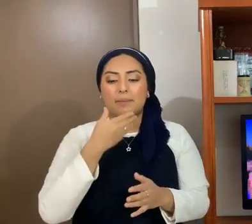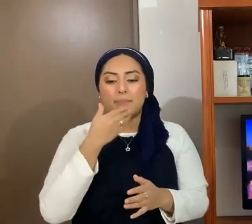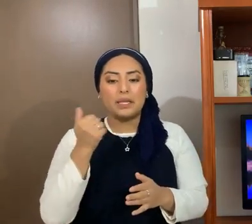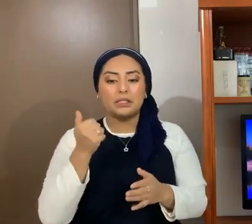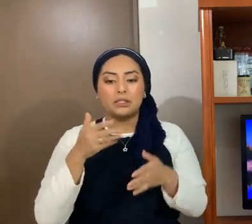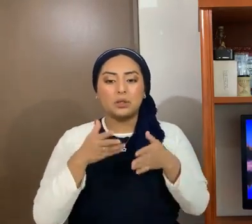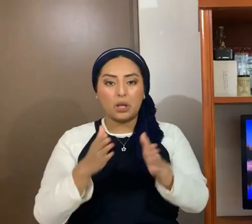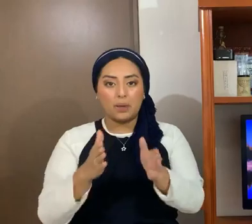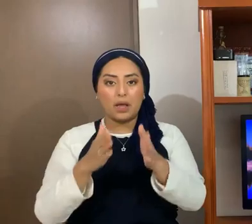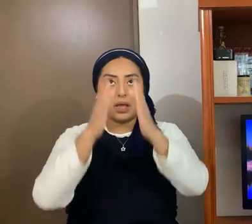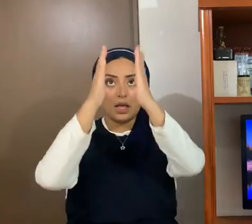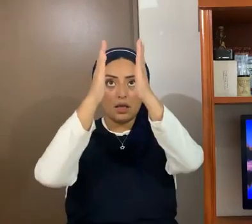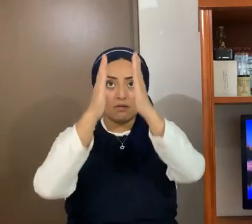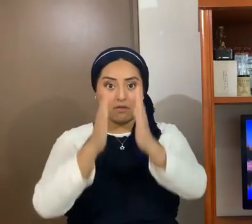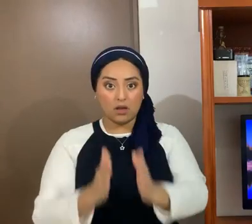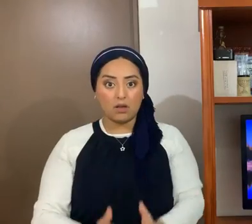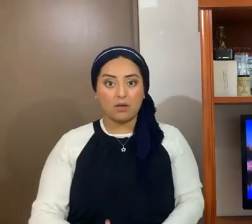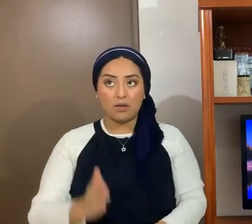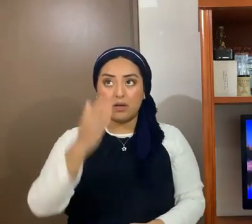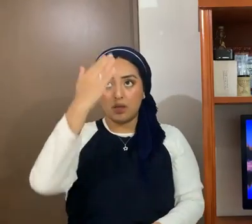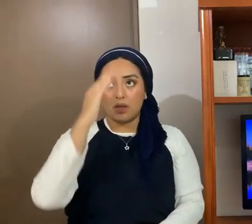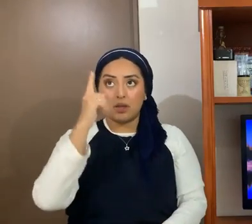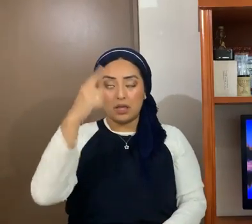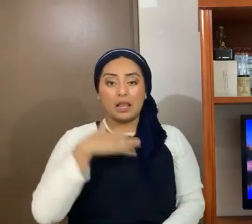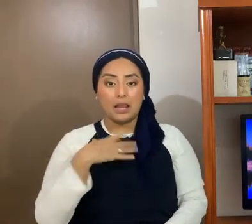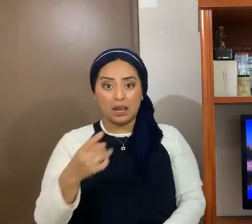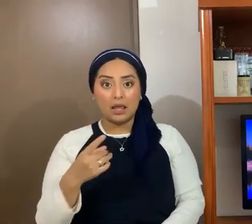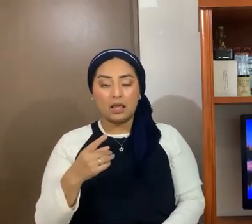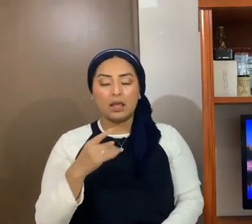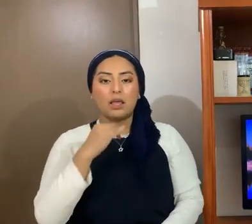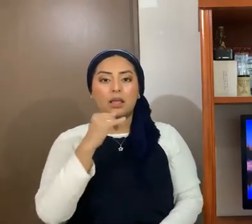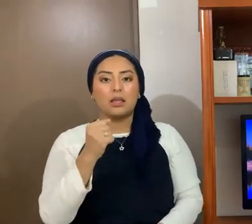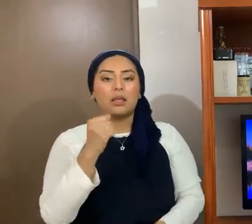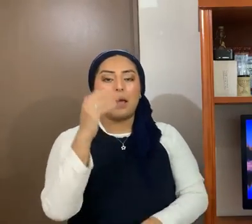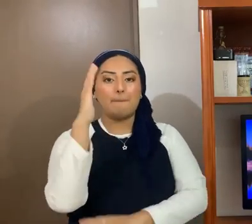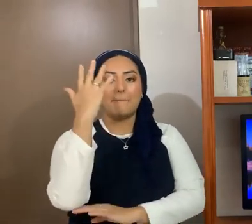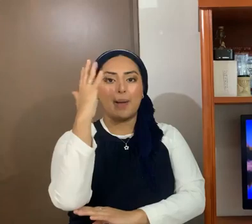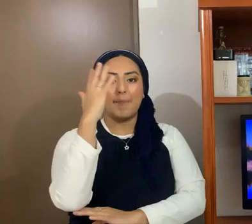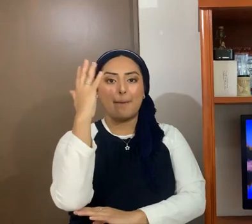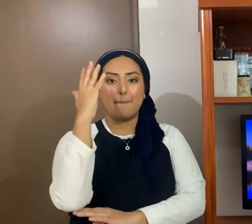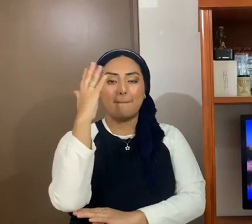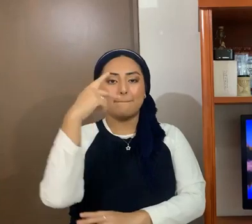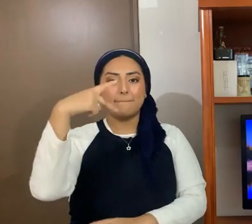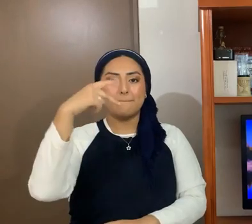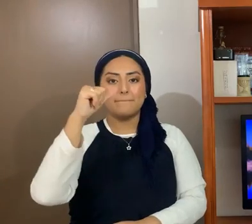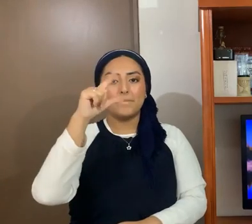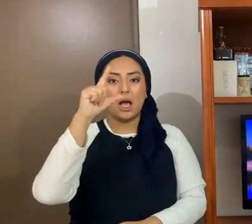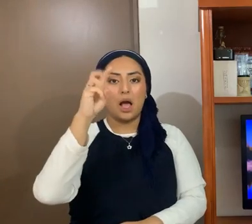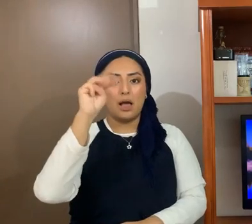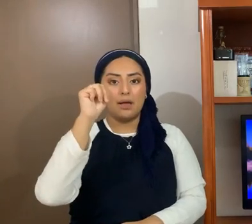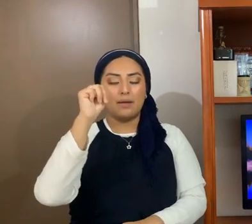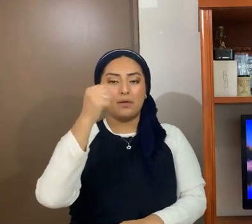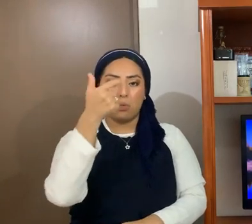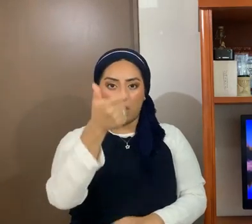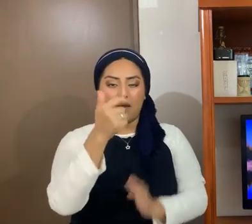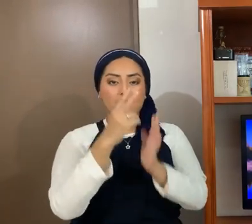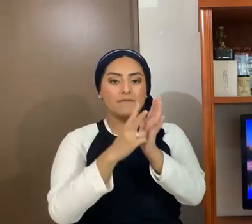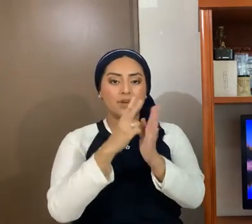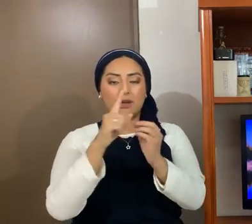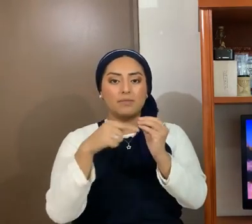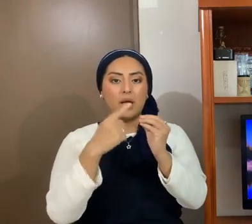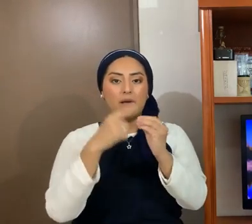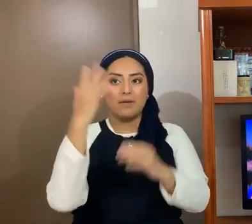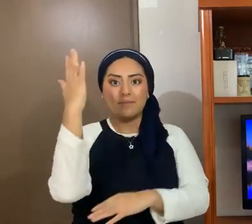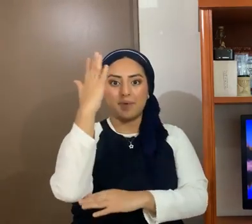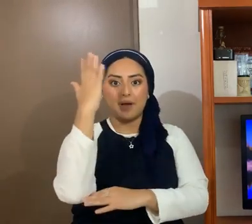a decirlo, de una columna que le agrada al Eterno es una palmera. Y les invito a que repasen el tema de las palmas, que está en este